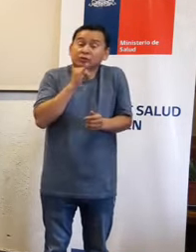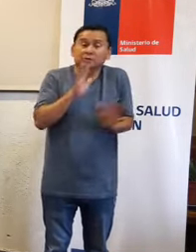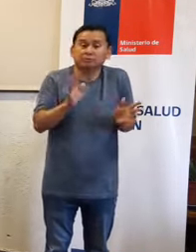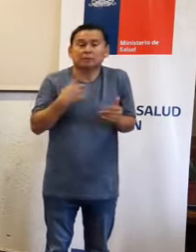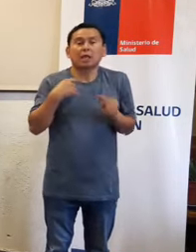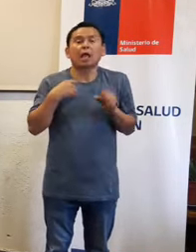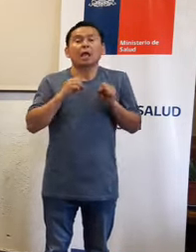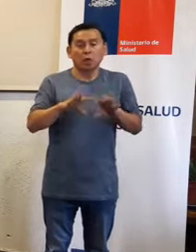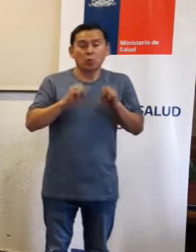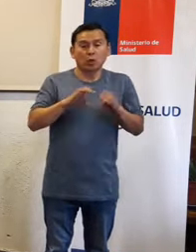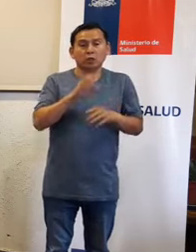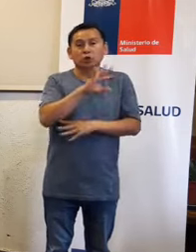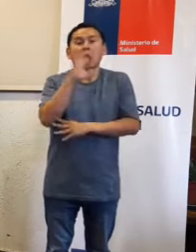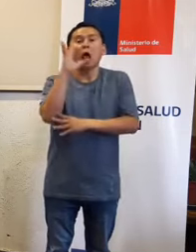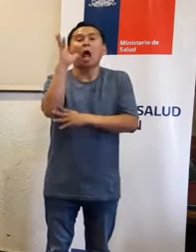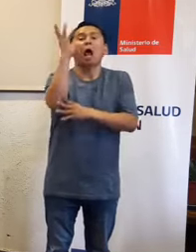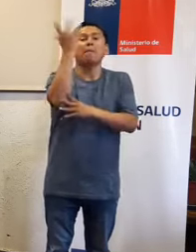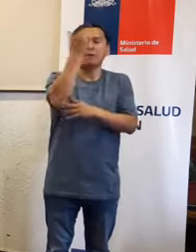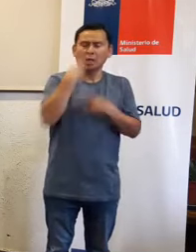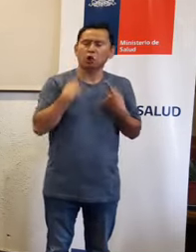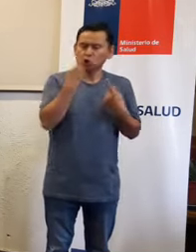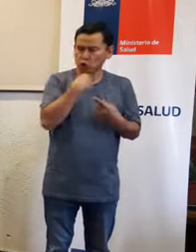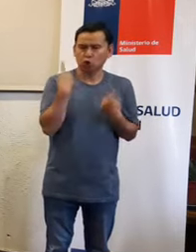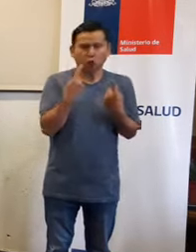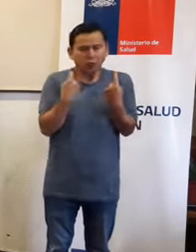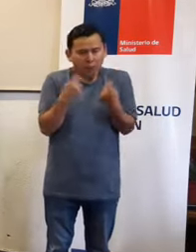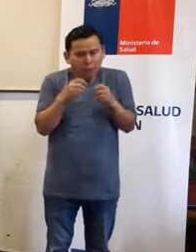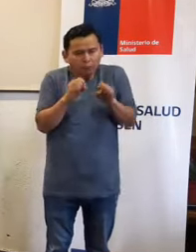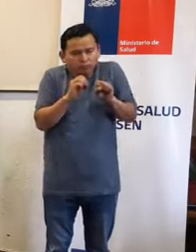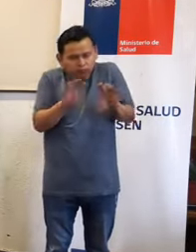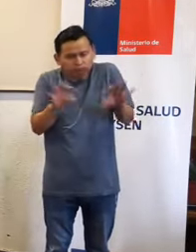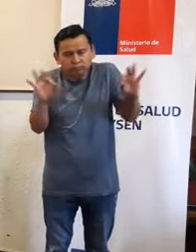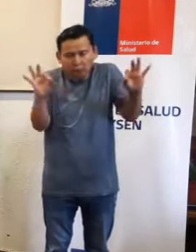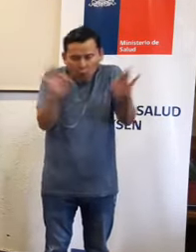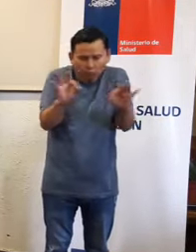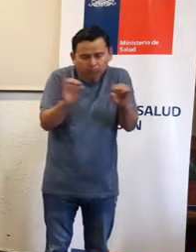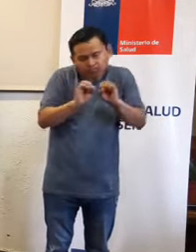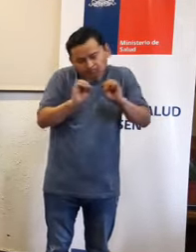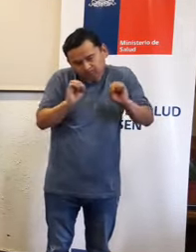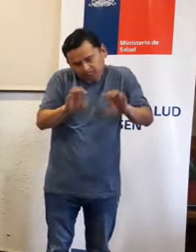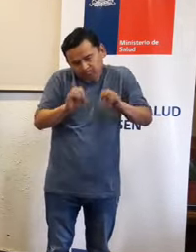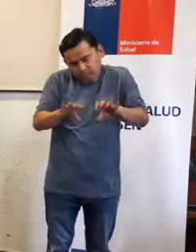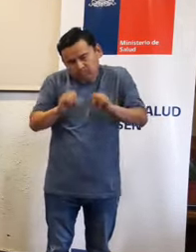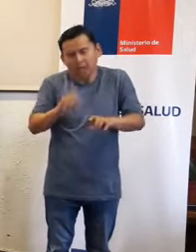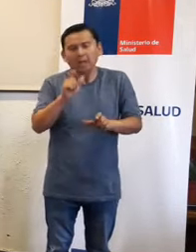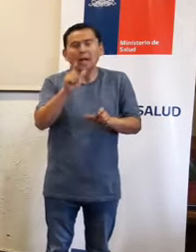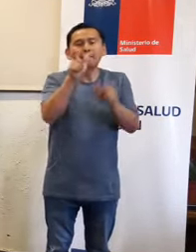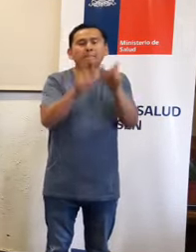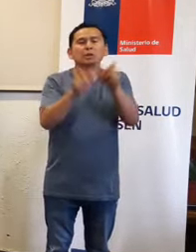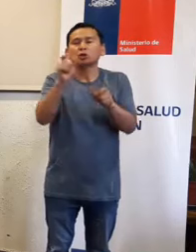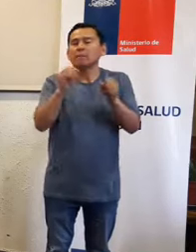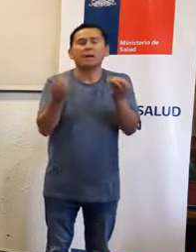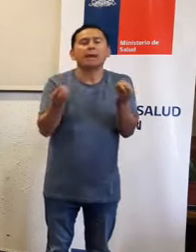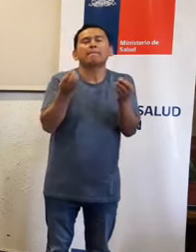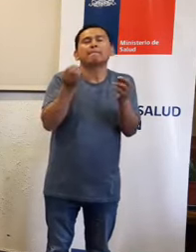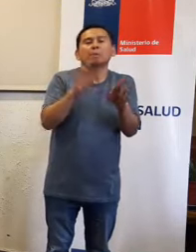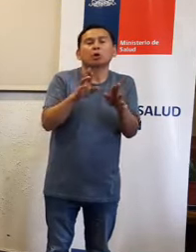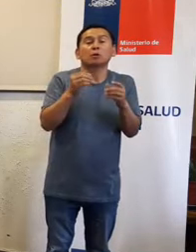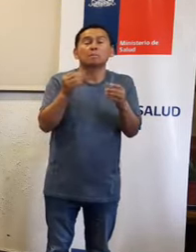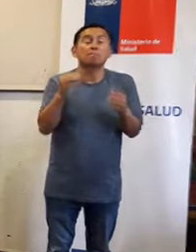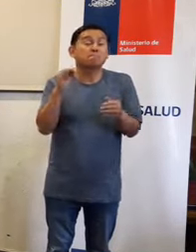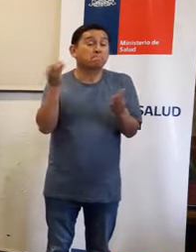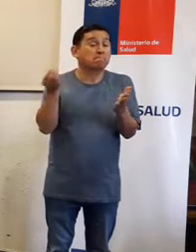Educación ambiental es lo que hemos tratado de hacer, educar a las personas de manera de poder maximizar el